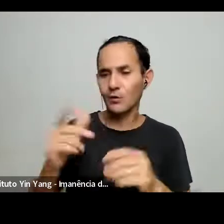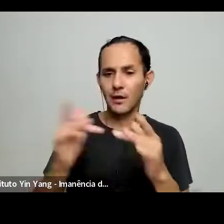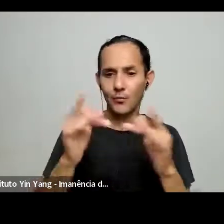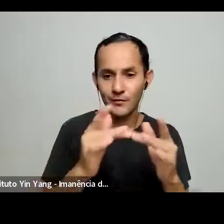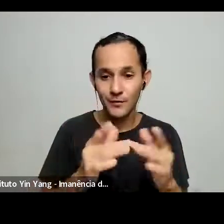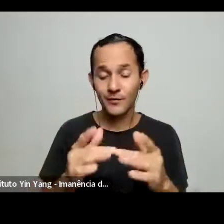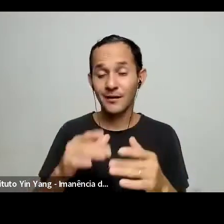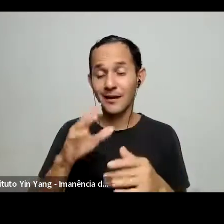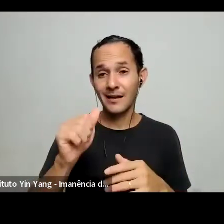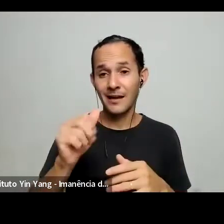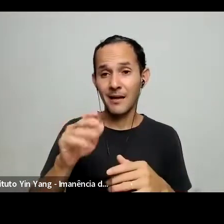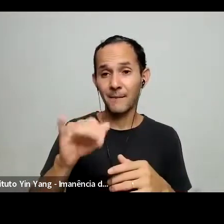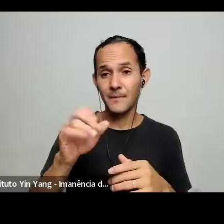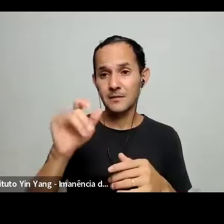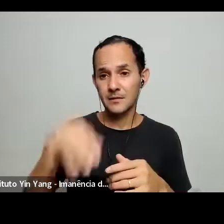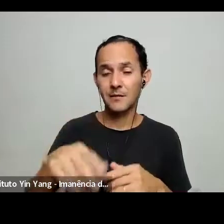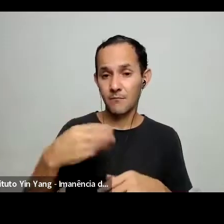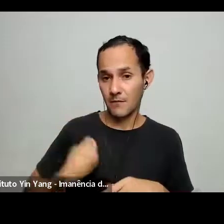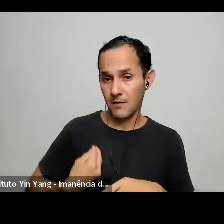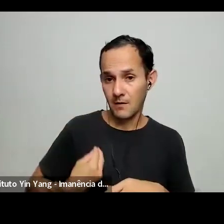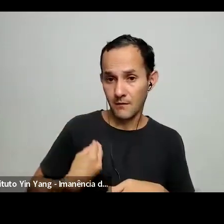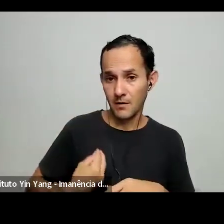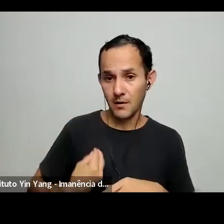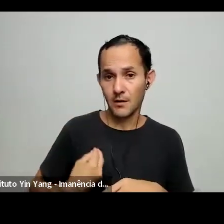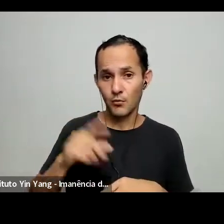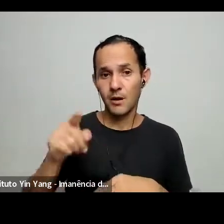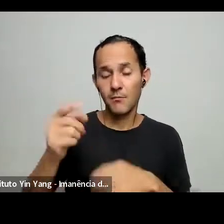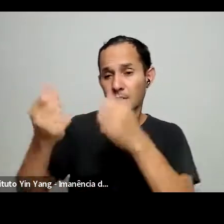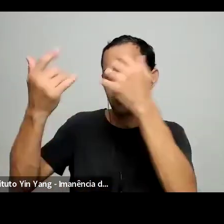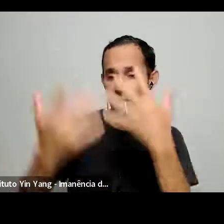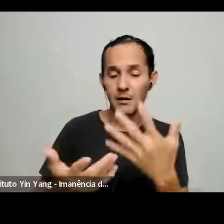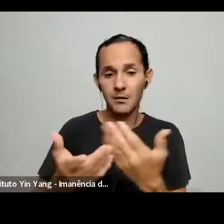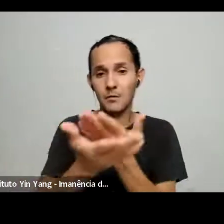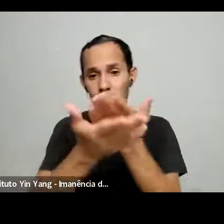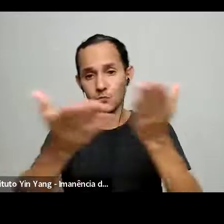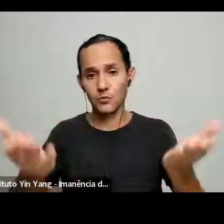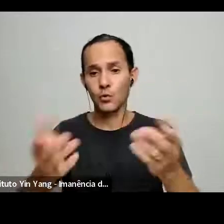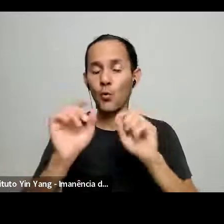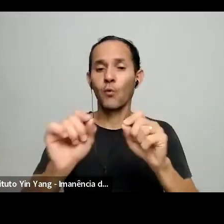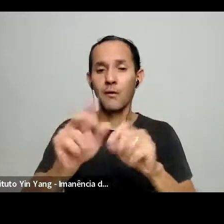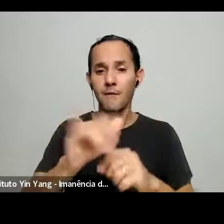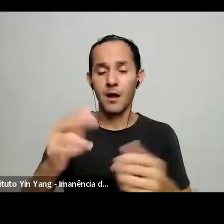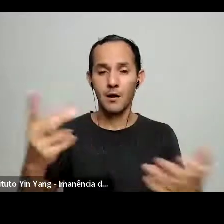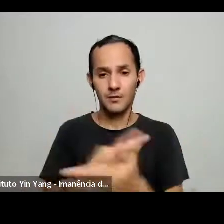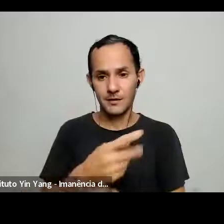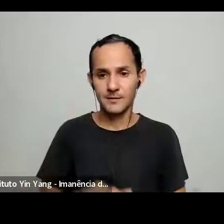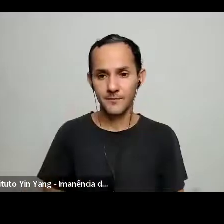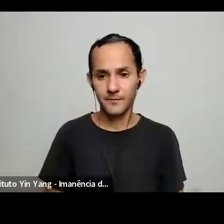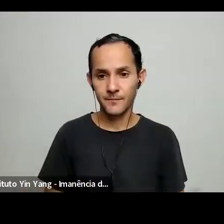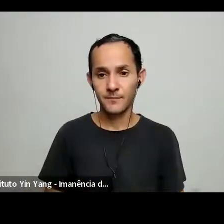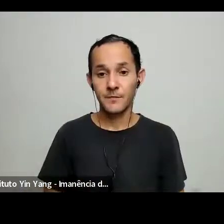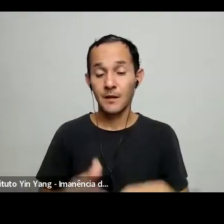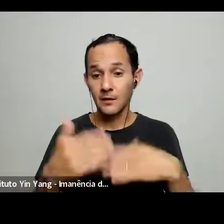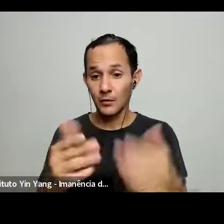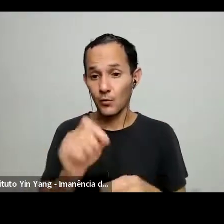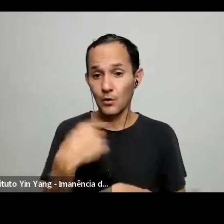o Cabizim aí presente, para que ele possa esclarecer para todo mundo o que que vai acontecer. Enquanto a